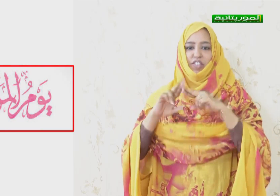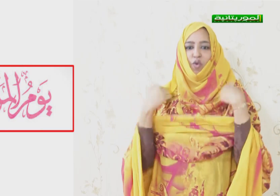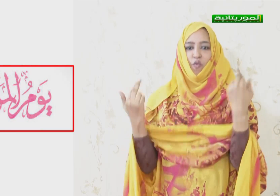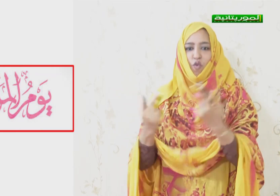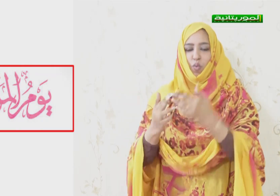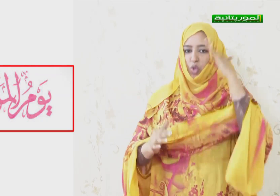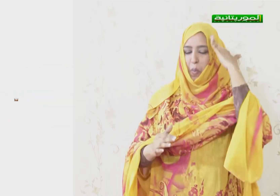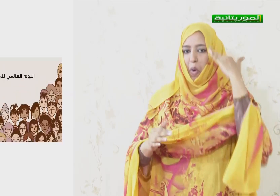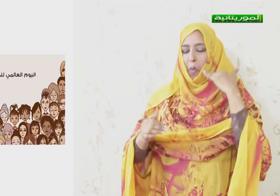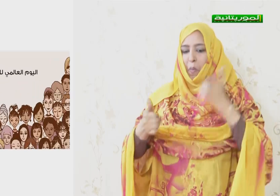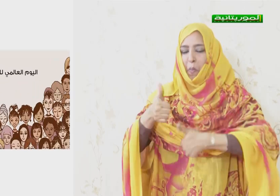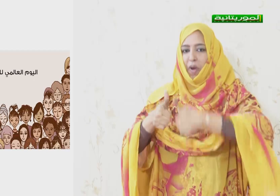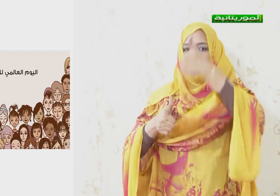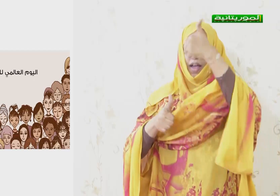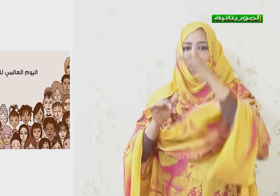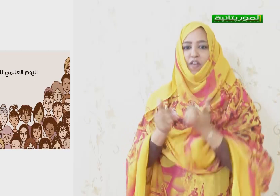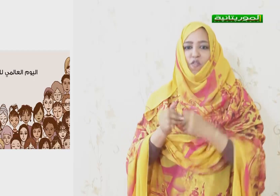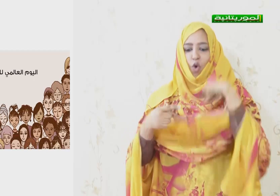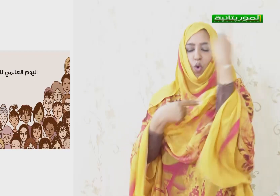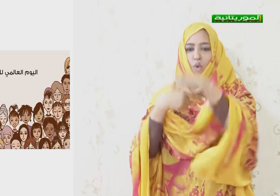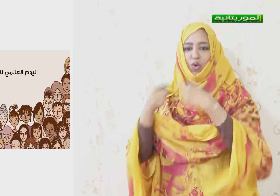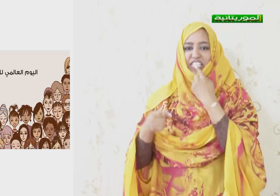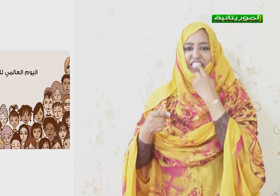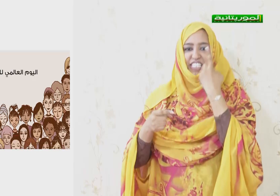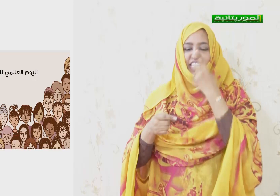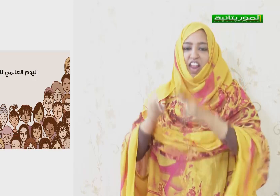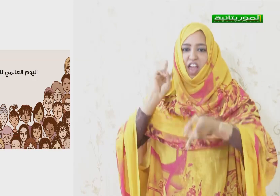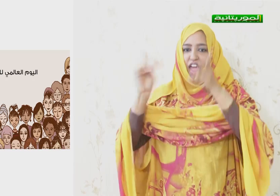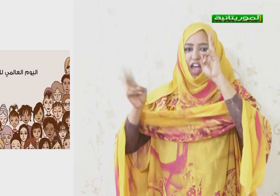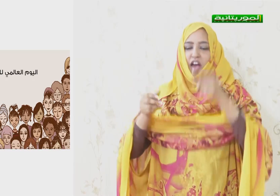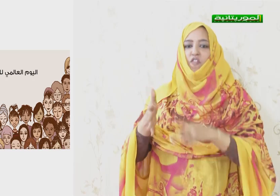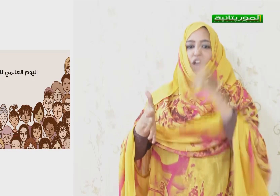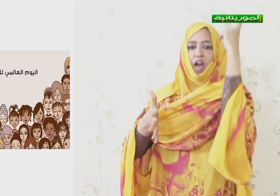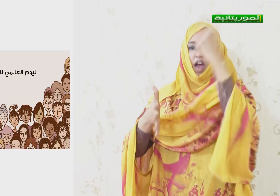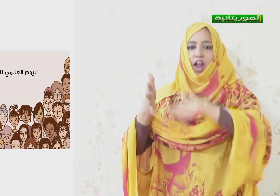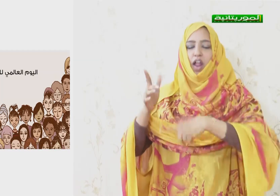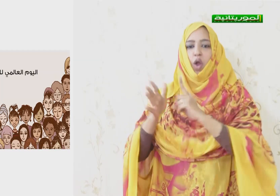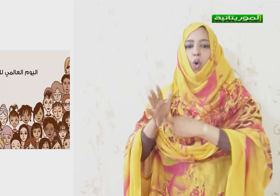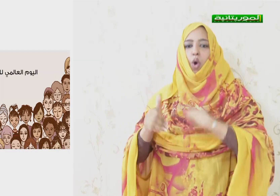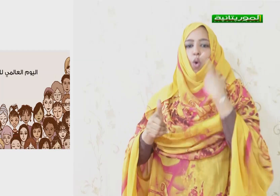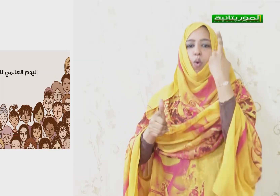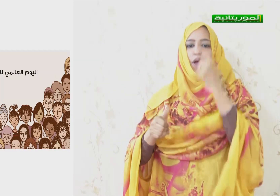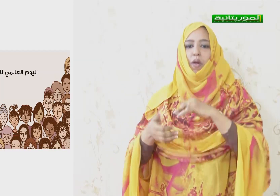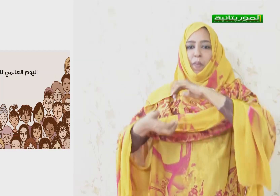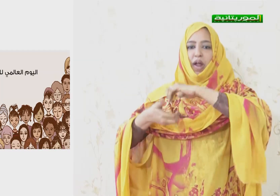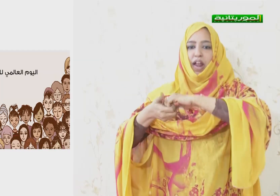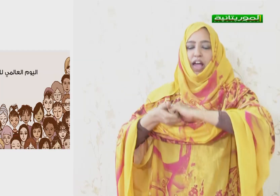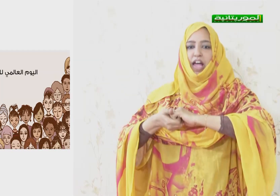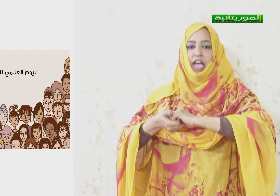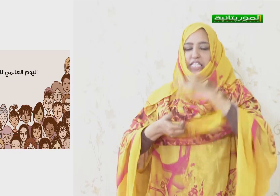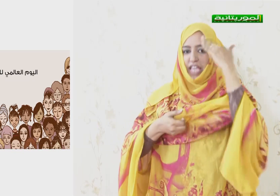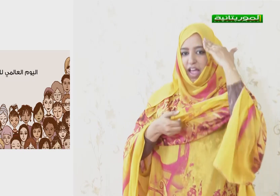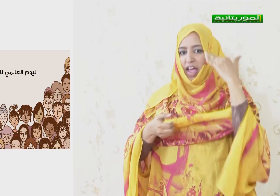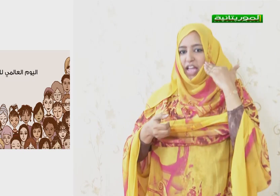والاحتفال بهذه المناسبة جاء على إثر عقد أول مؤتمر للاتحاد النسائي الديمقراطي